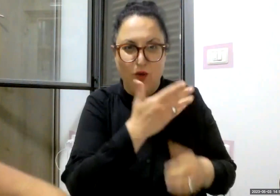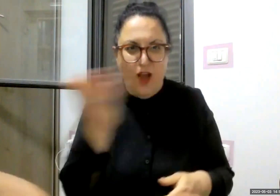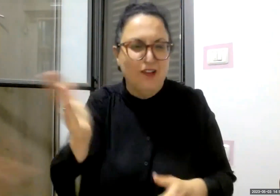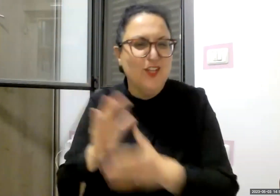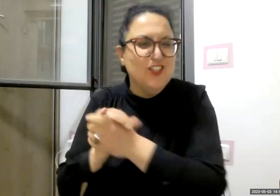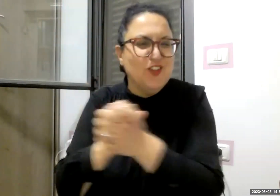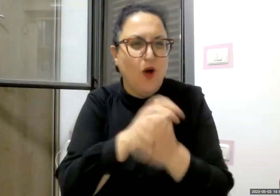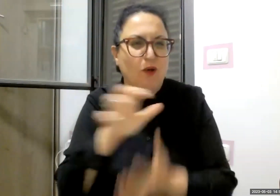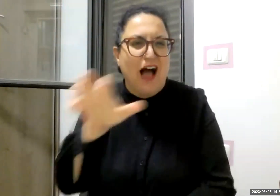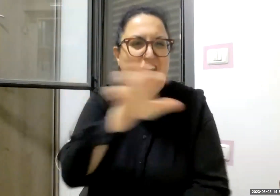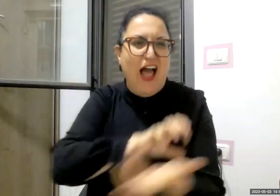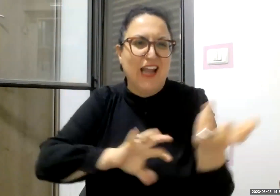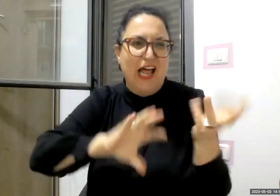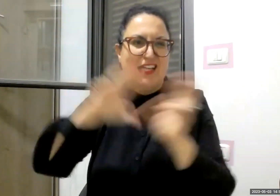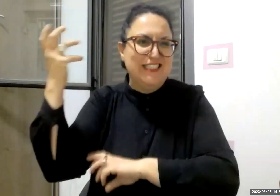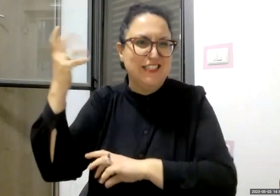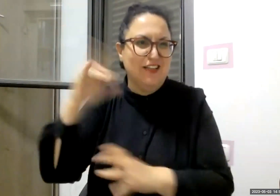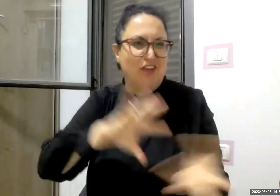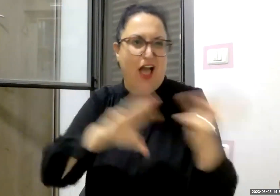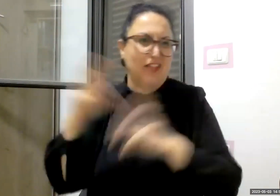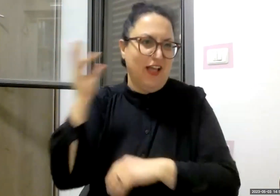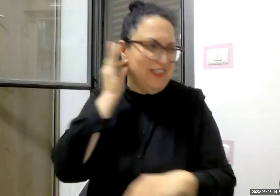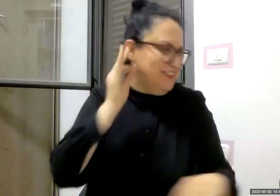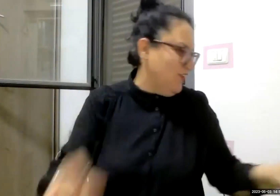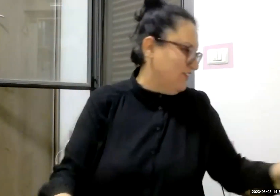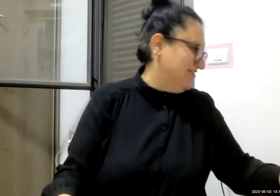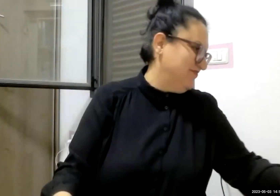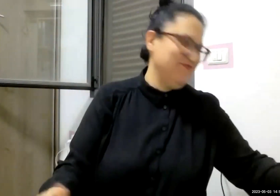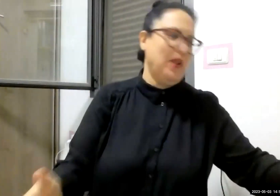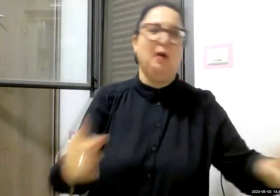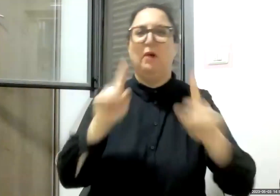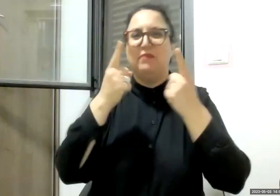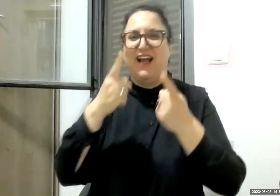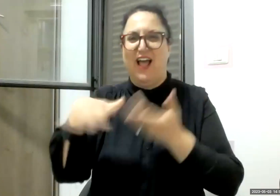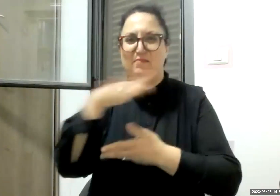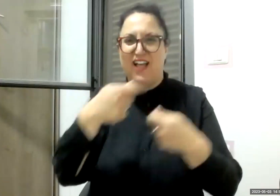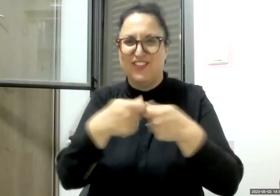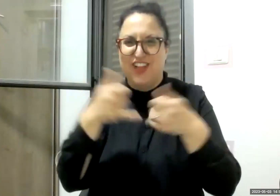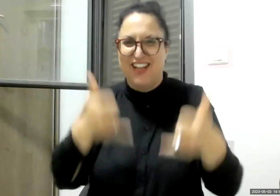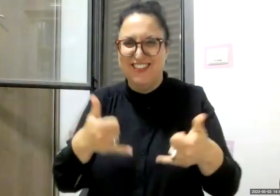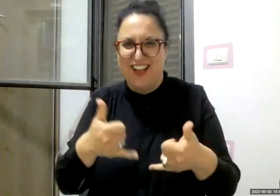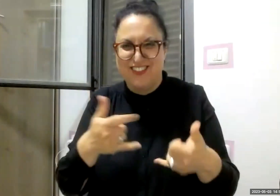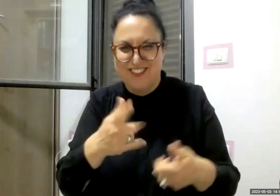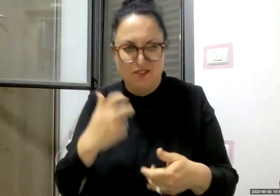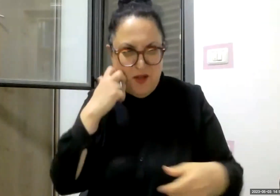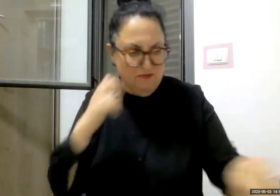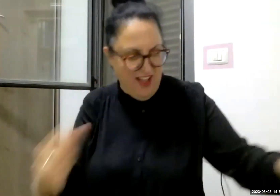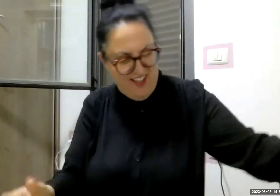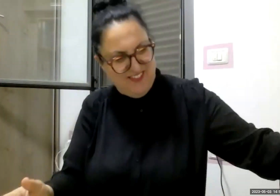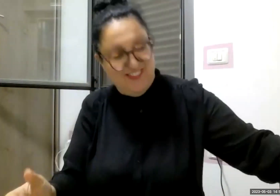אז שלום לכולם. שלום לאנרכיסטים ולאנרכיסטיות, במקרה בהקשר הזה